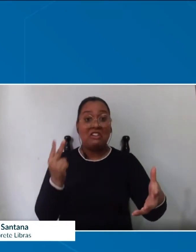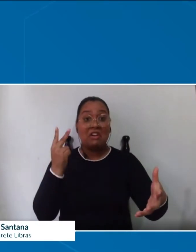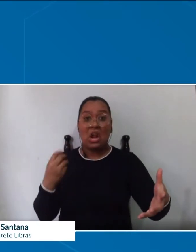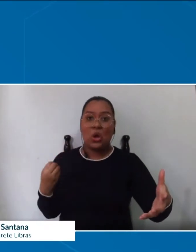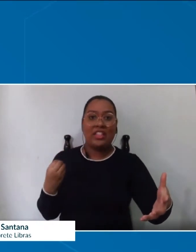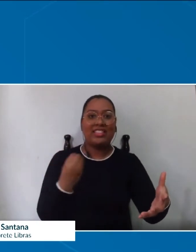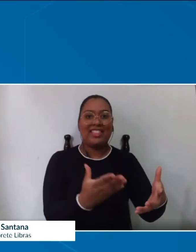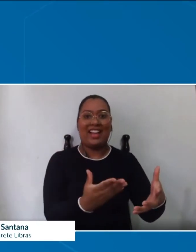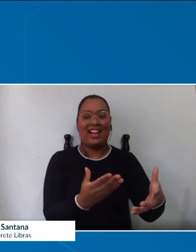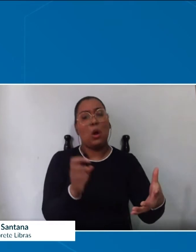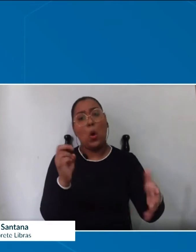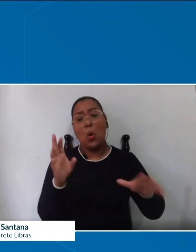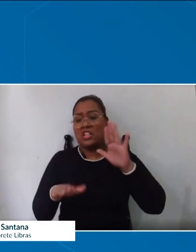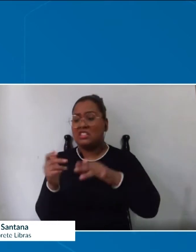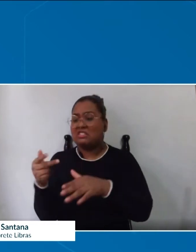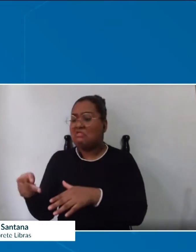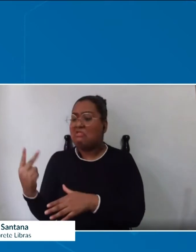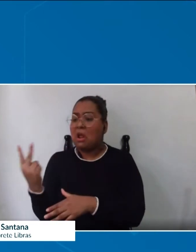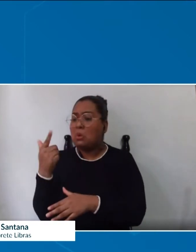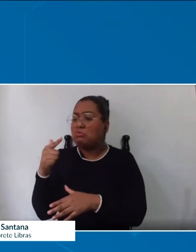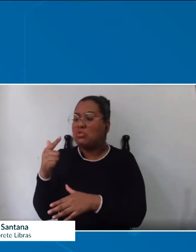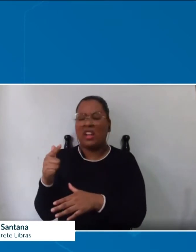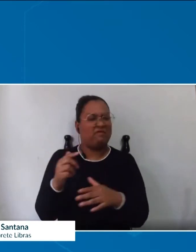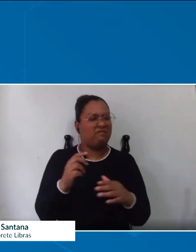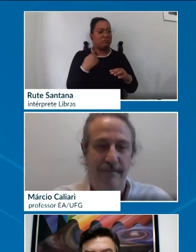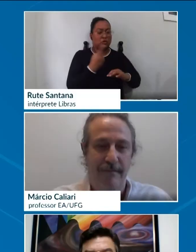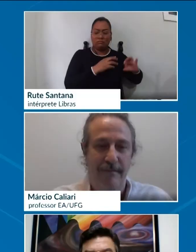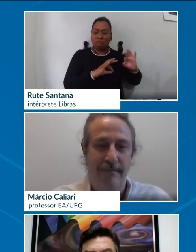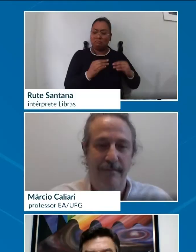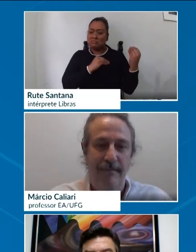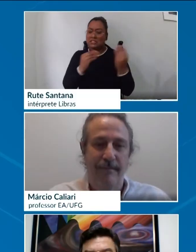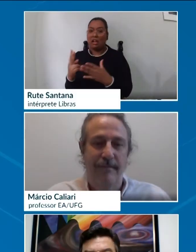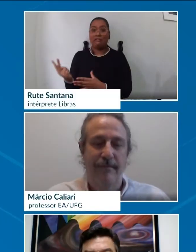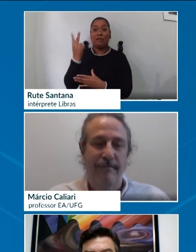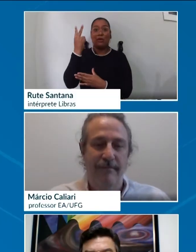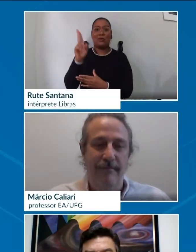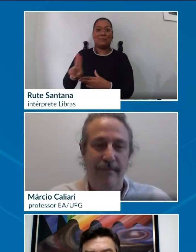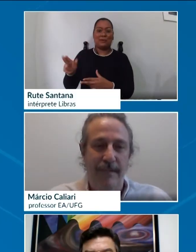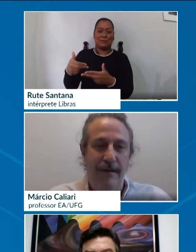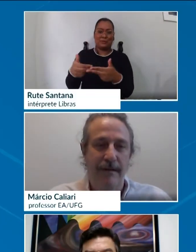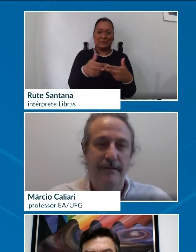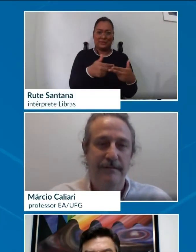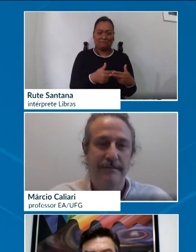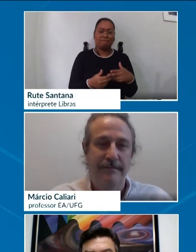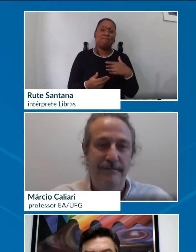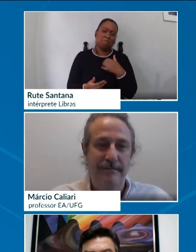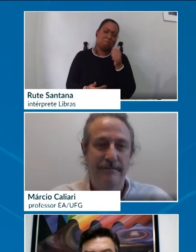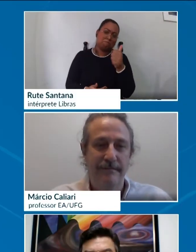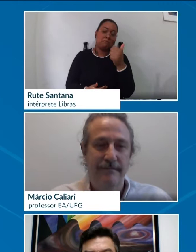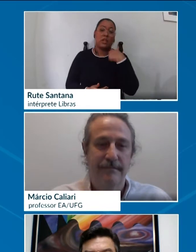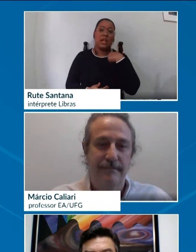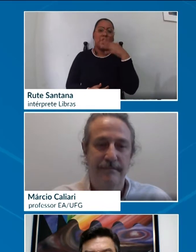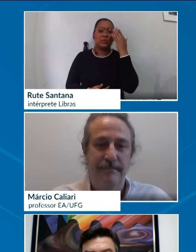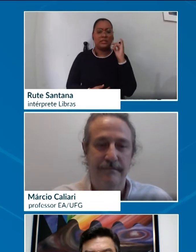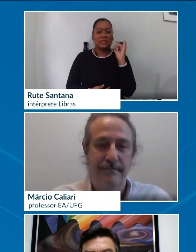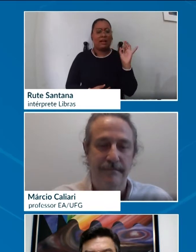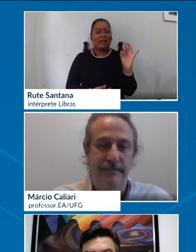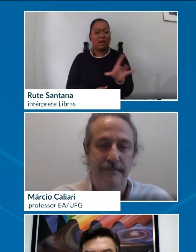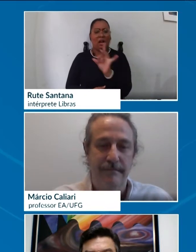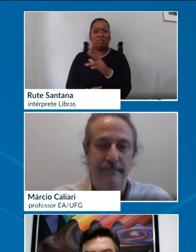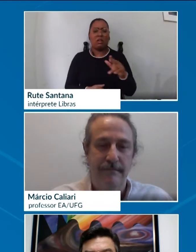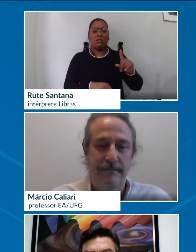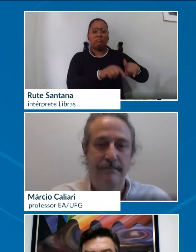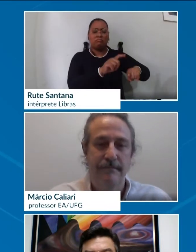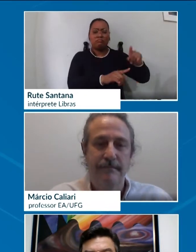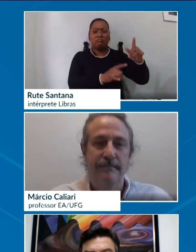valor. Bom, pensando aí nesse processo, eu sei que cada tipo de resíduo tem um processo diferente, né?